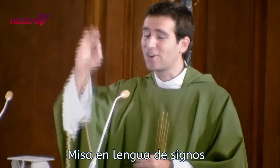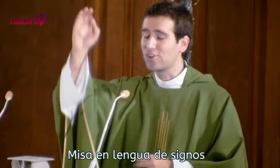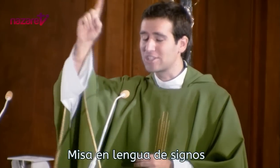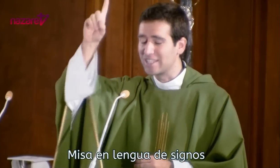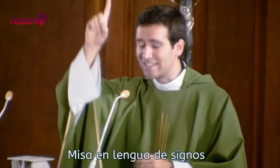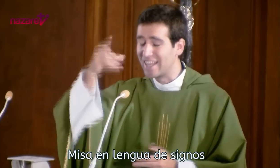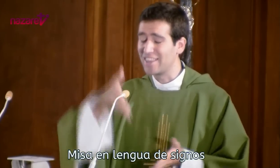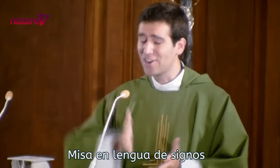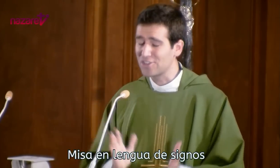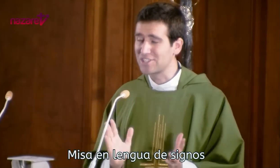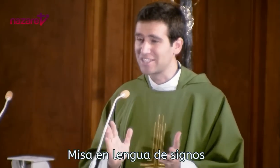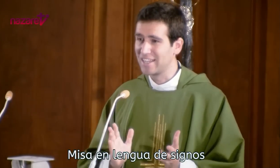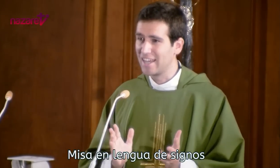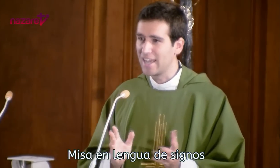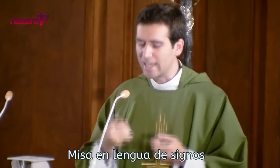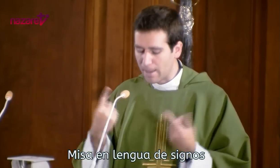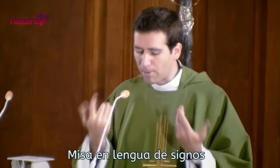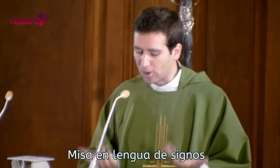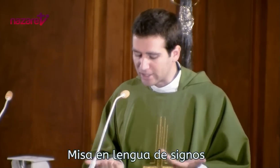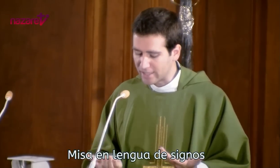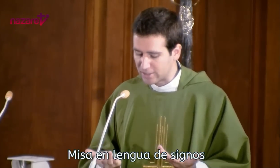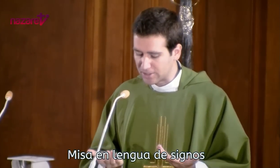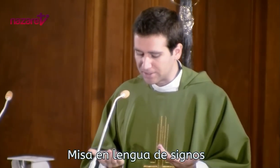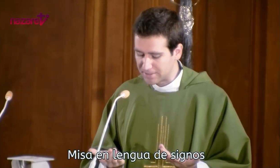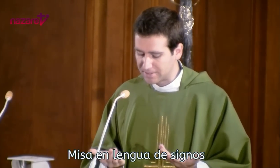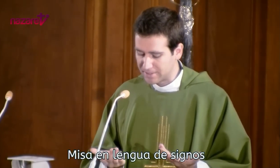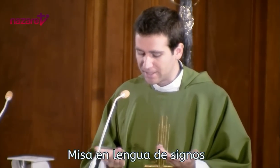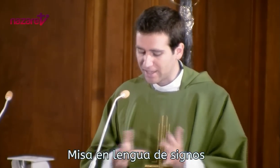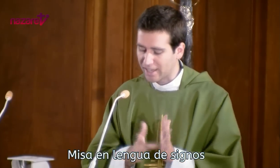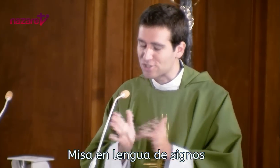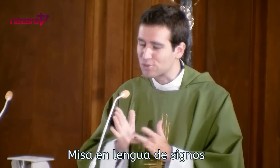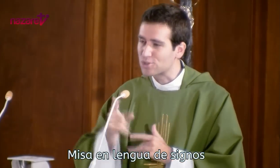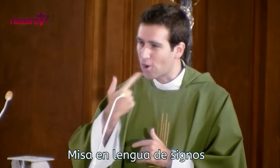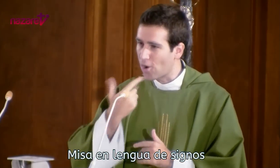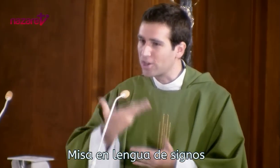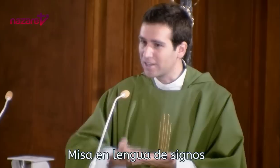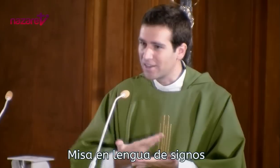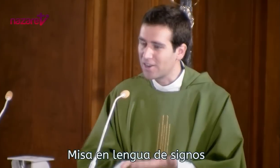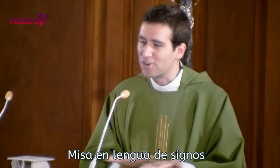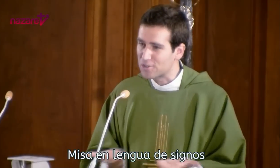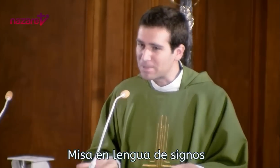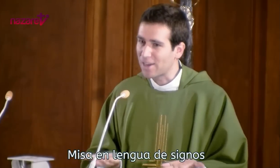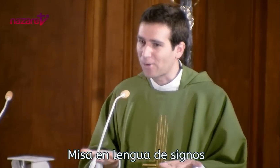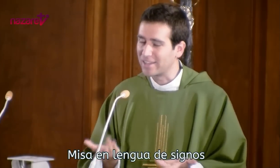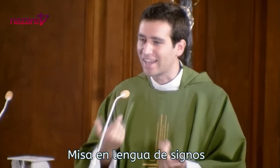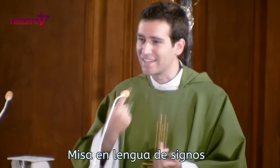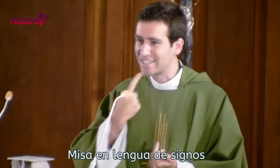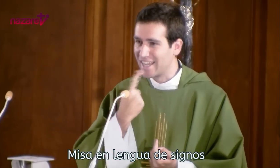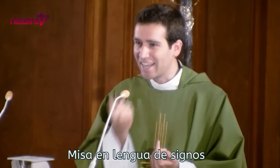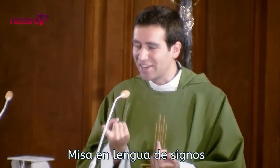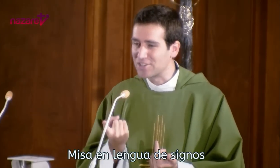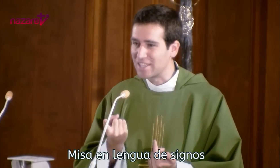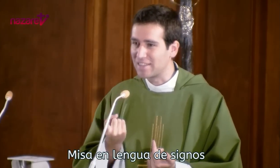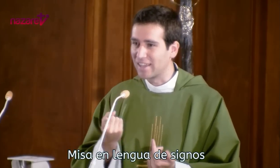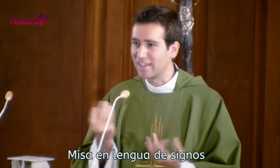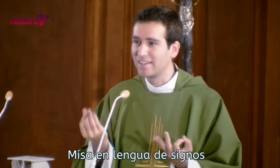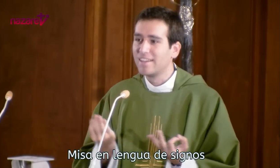hijos de Dios y que por lo tanto Jesús hoy nos pide cuentas y nos dice